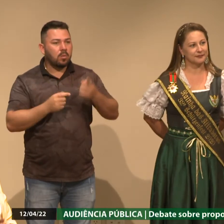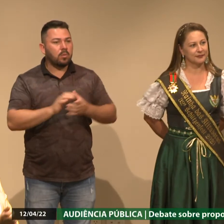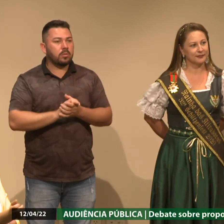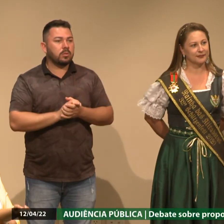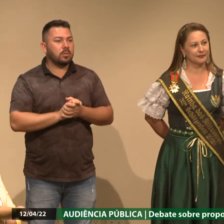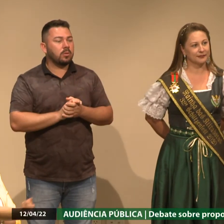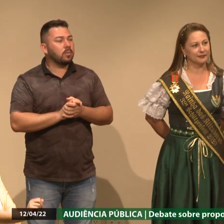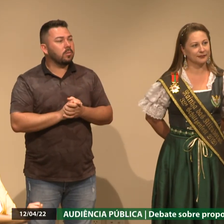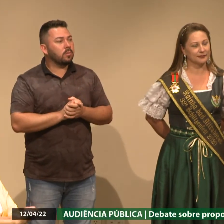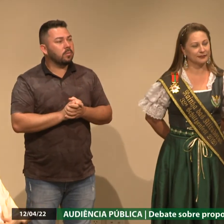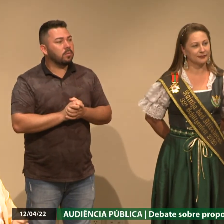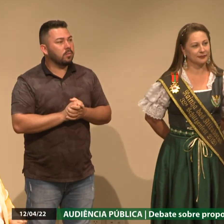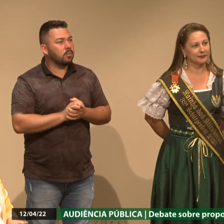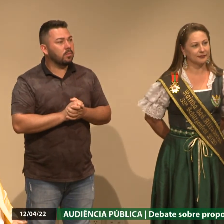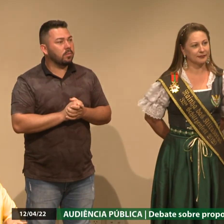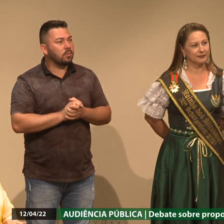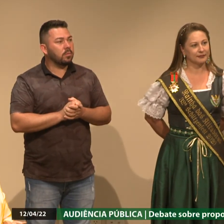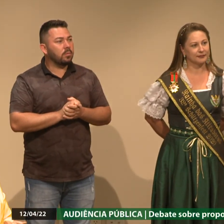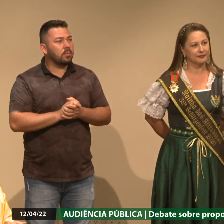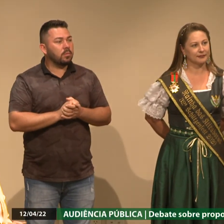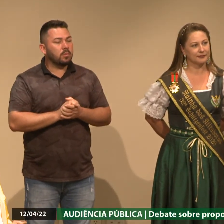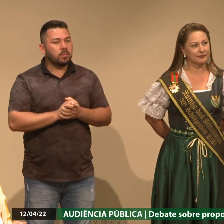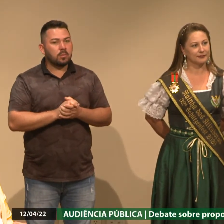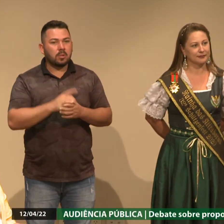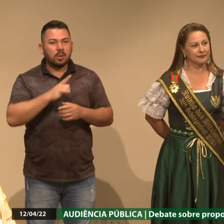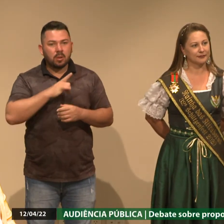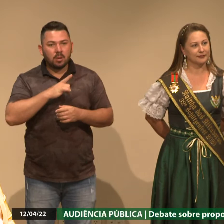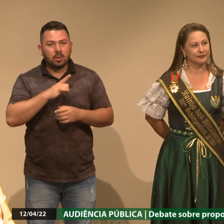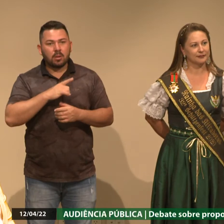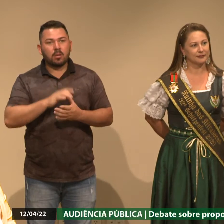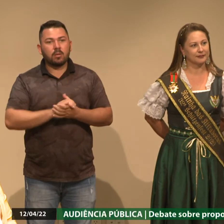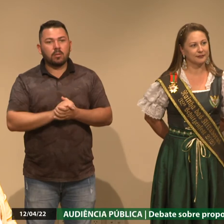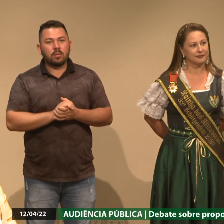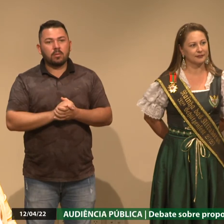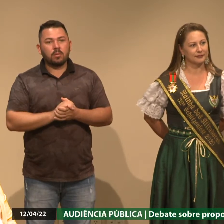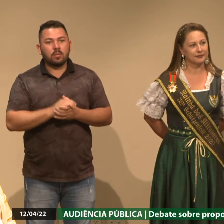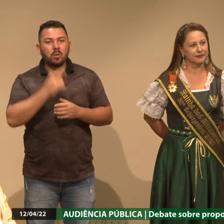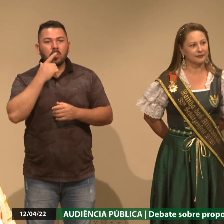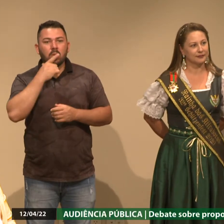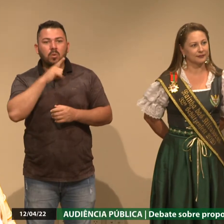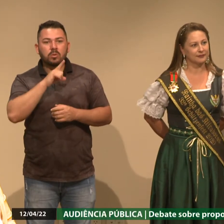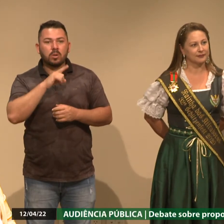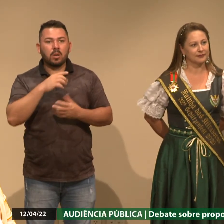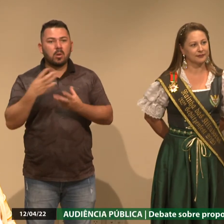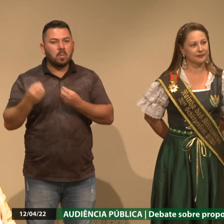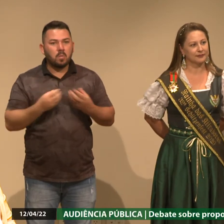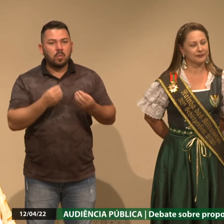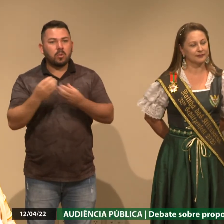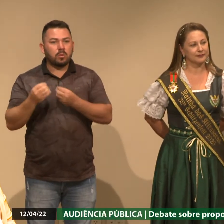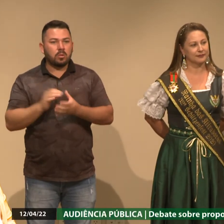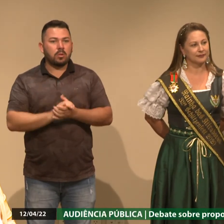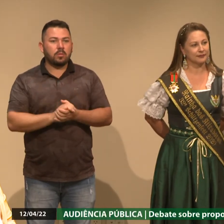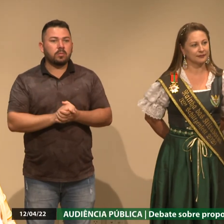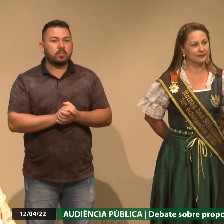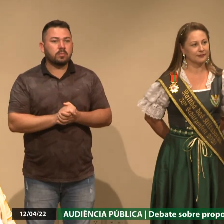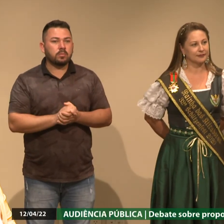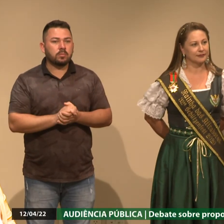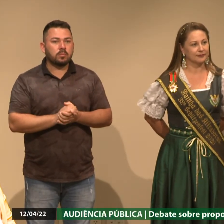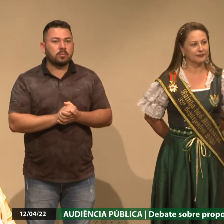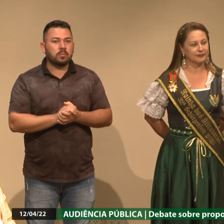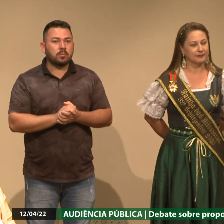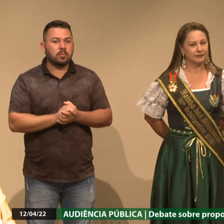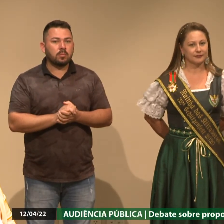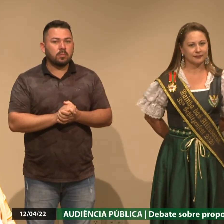através daquilo que a recebe em função da XF é se consegue é muito na sua subsistência